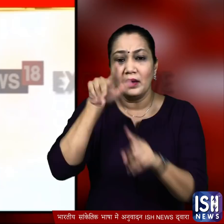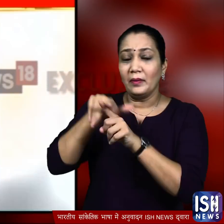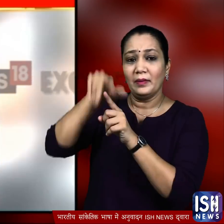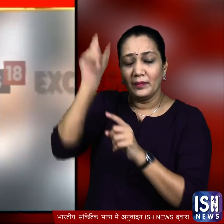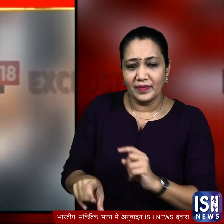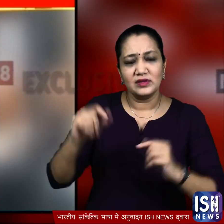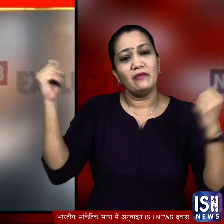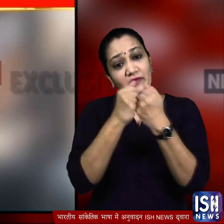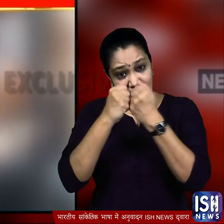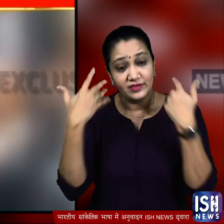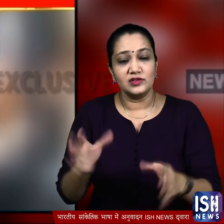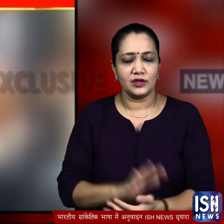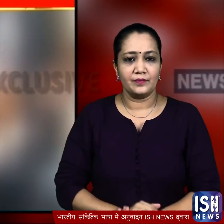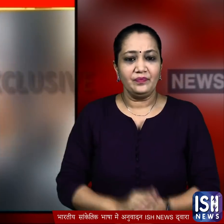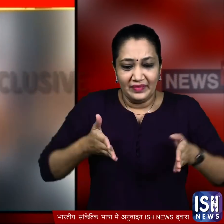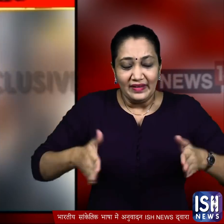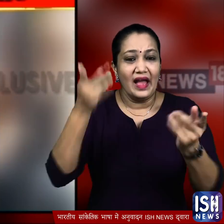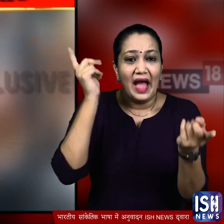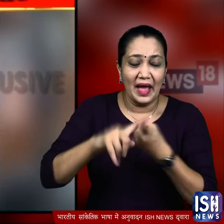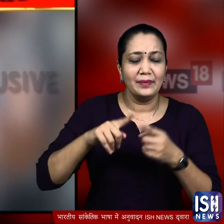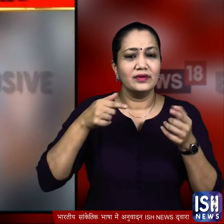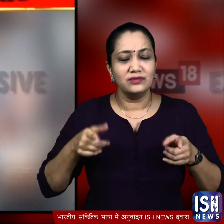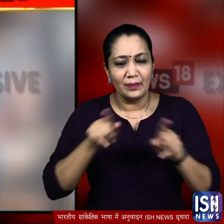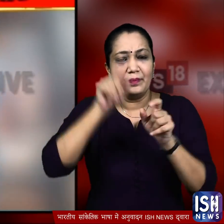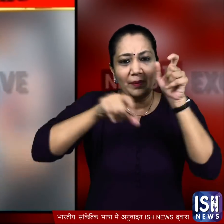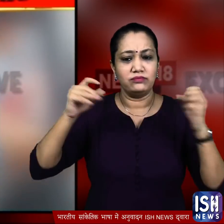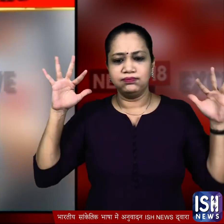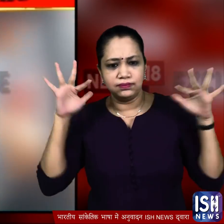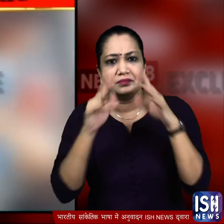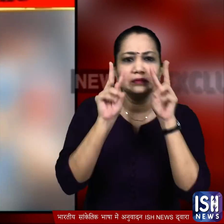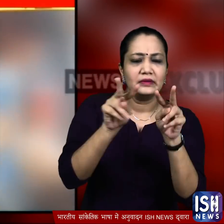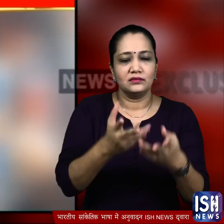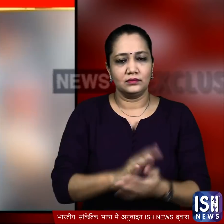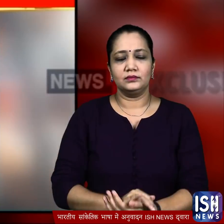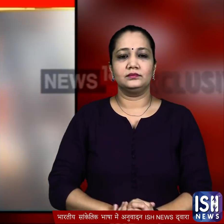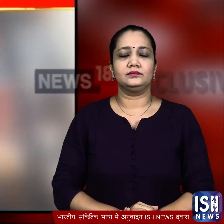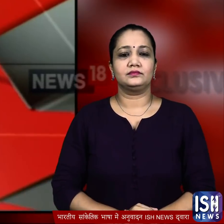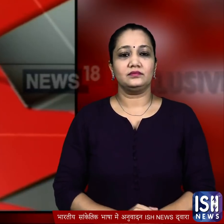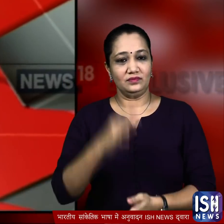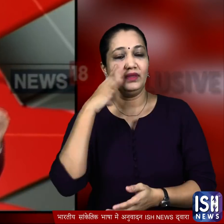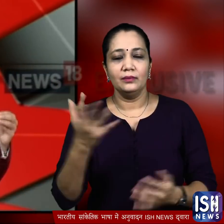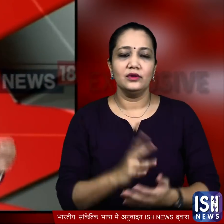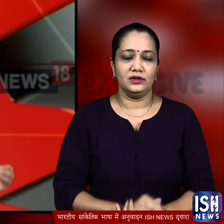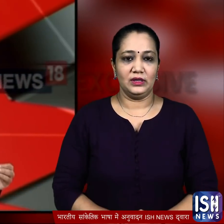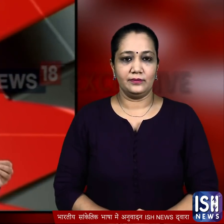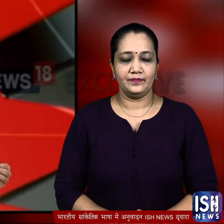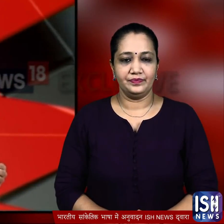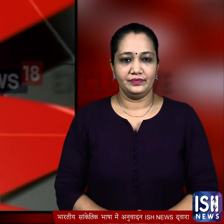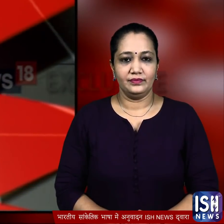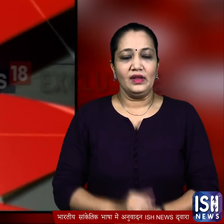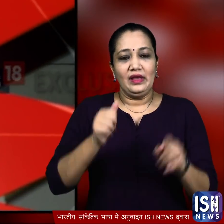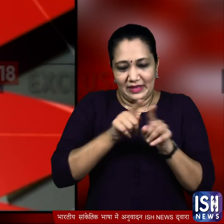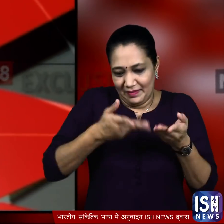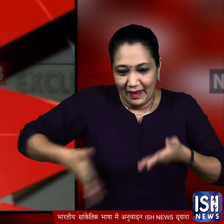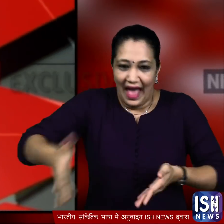उसने बीएमसी कर्मचारियों के साथ मारपीट भी की। बीच सड़क पर हो रहे इस हंगामे को देखने वहाँ कुछ लोग भी जुट गए। सौभाग्य की एक बात ये